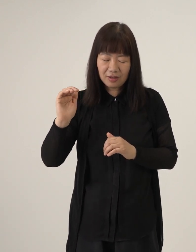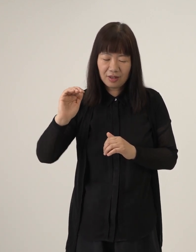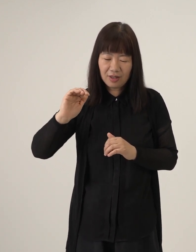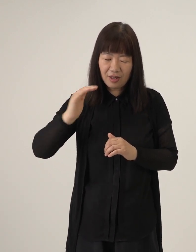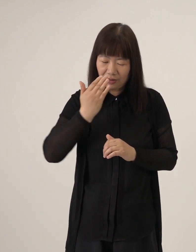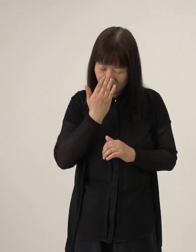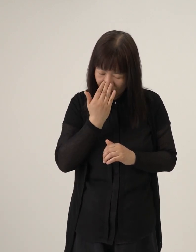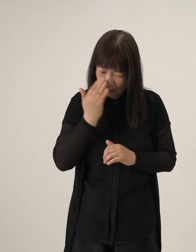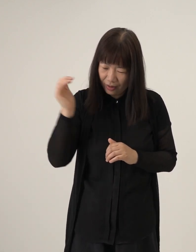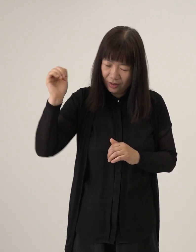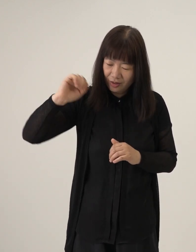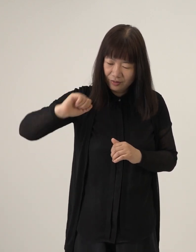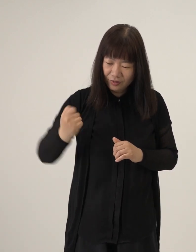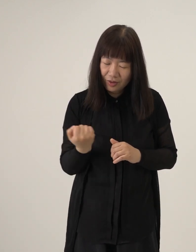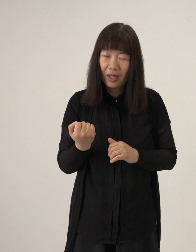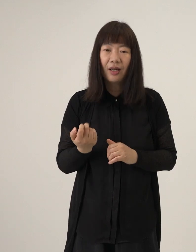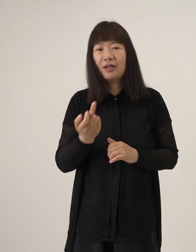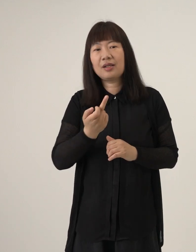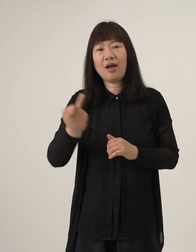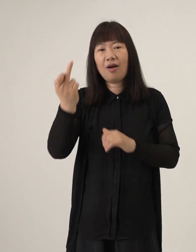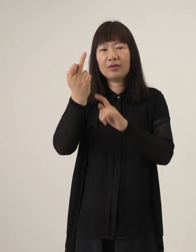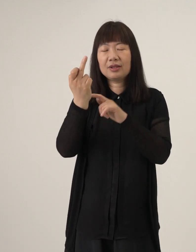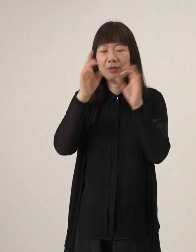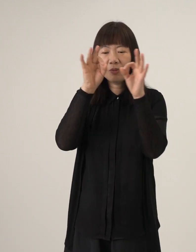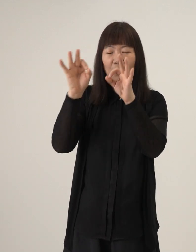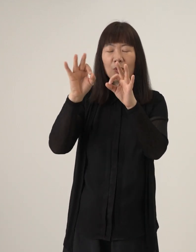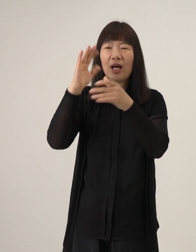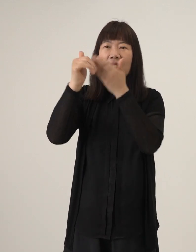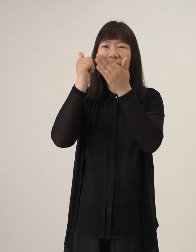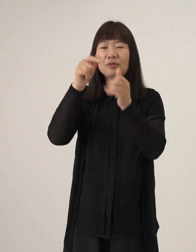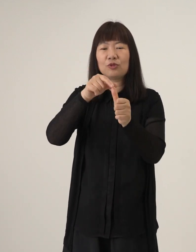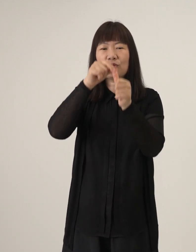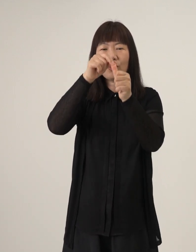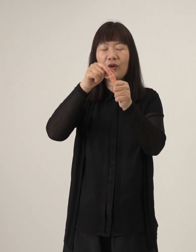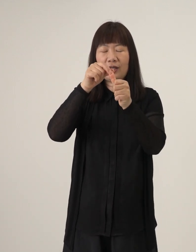경영에, 구원의 경영에 눈이 열어졌죠.